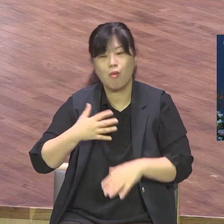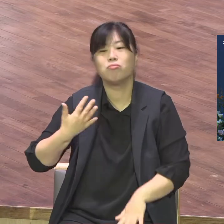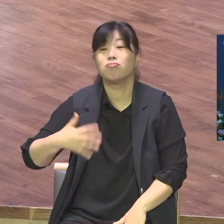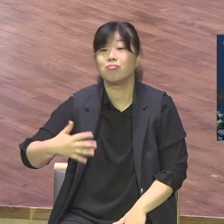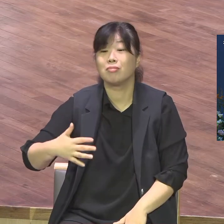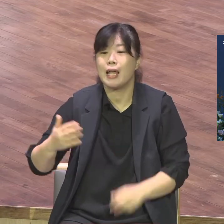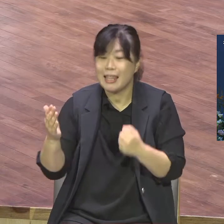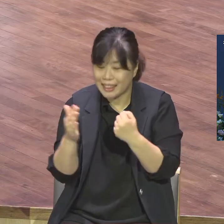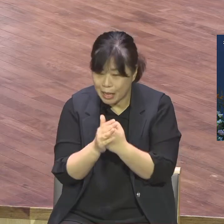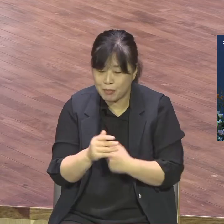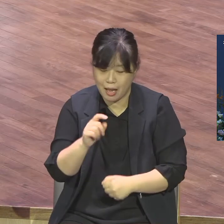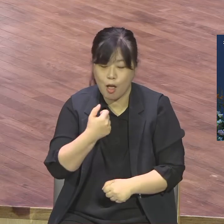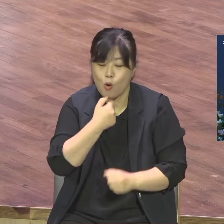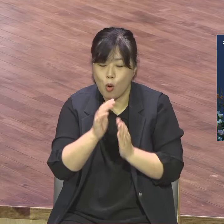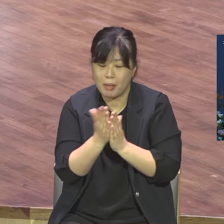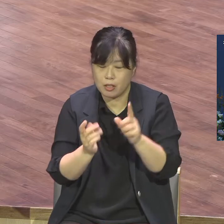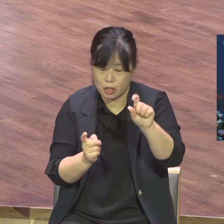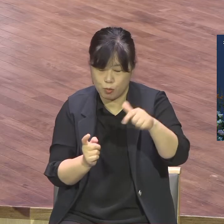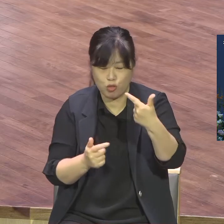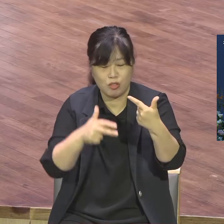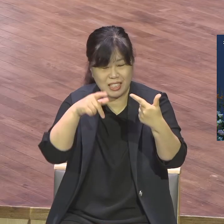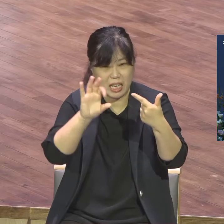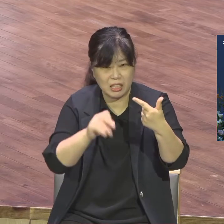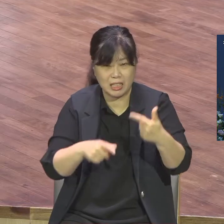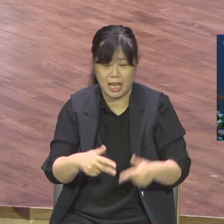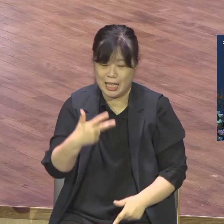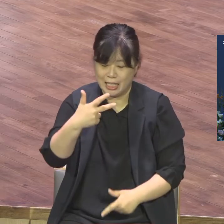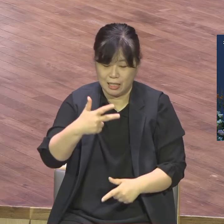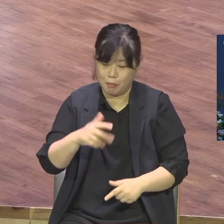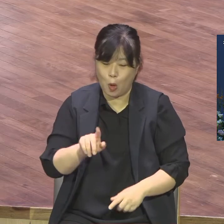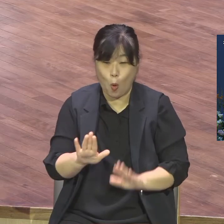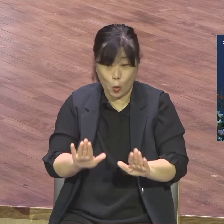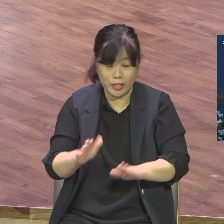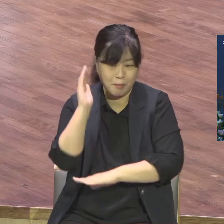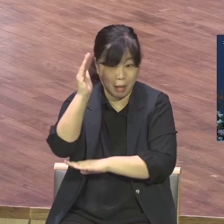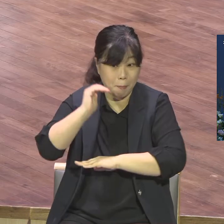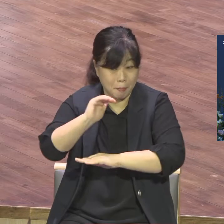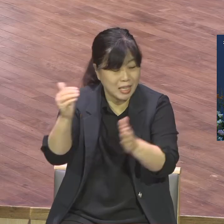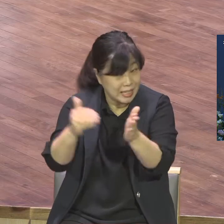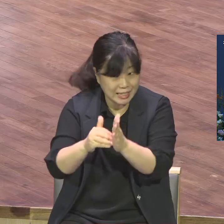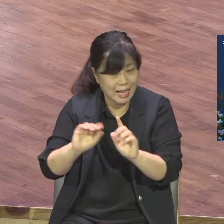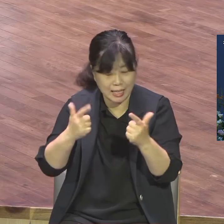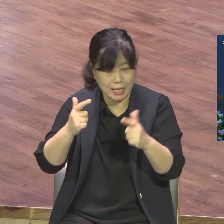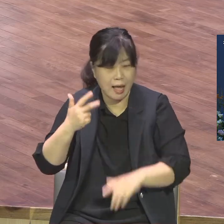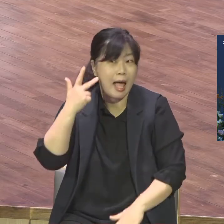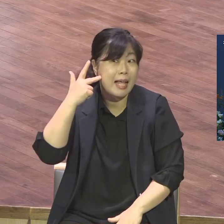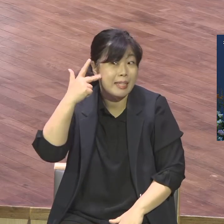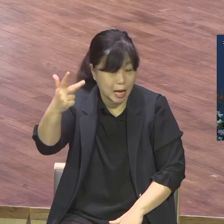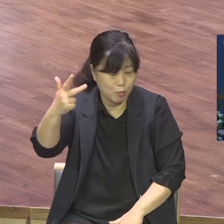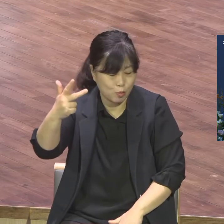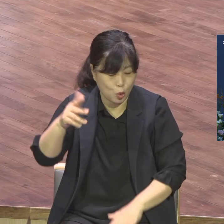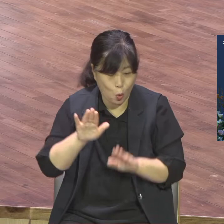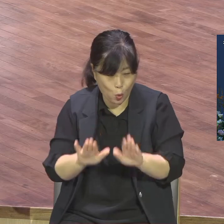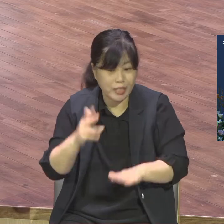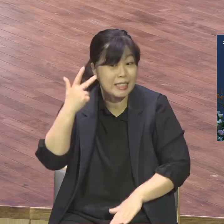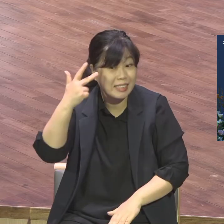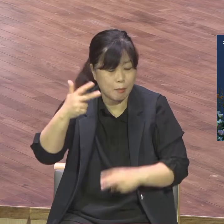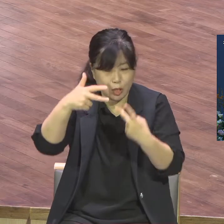구체적으로 살펴보겠습니다. 2주에 걸쳐서 보려고 하는데 예원계 모든 성도님들도